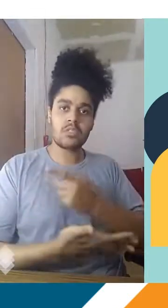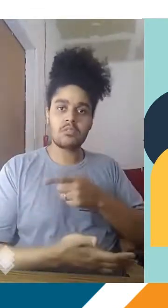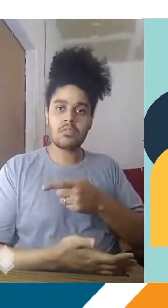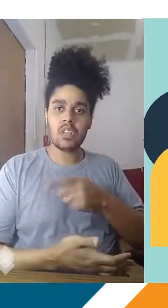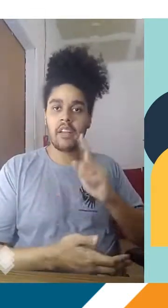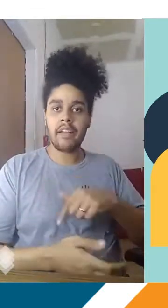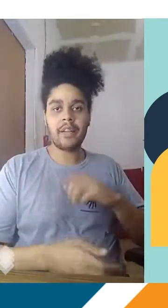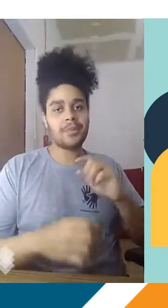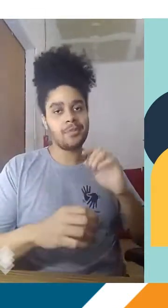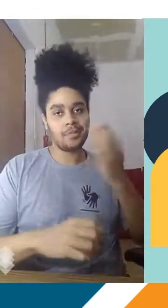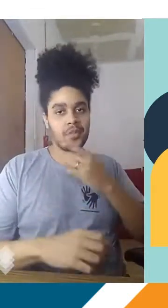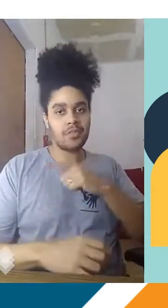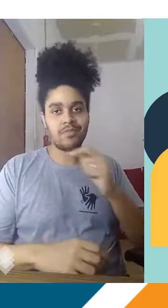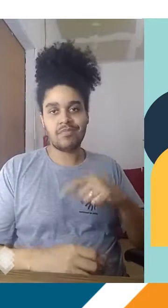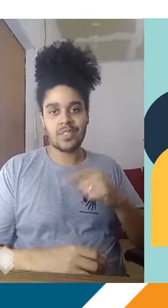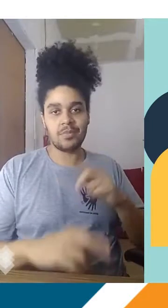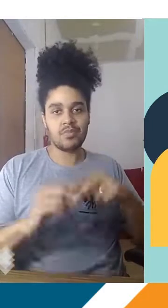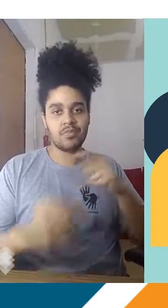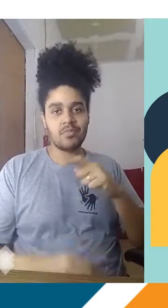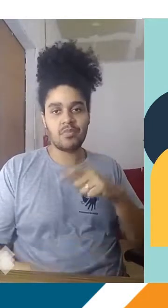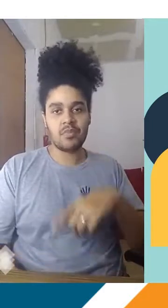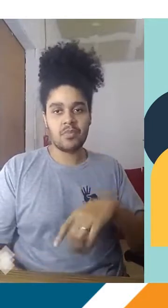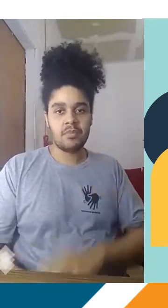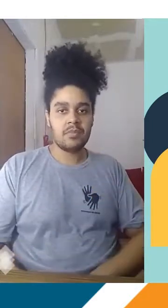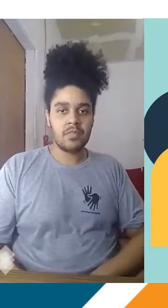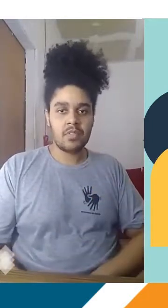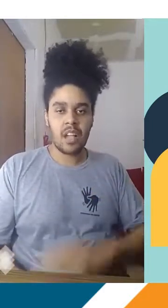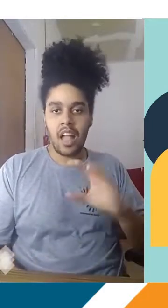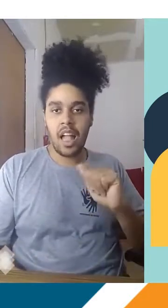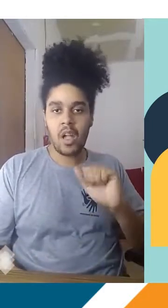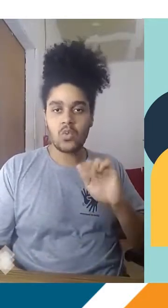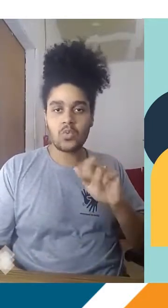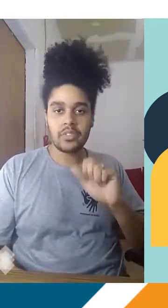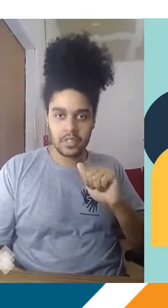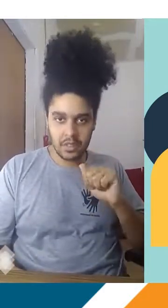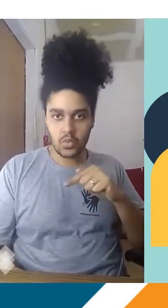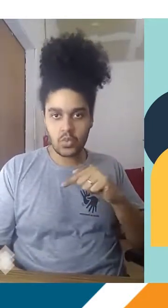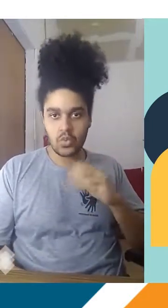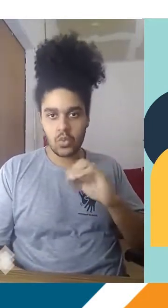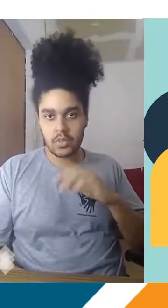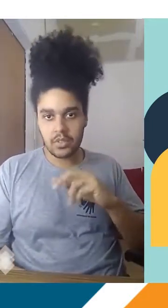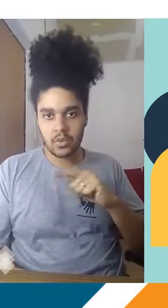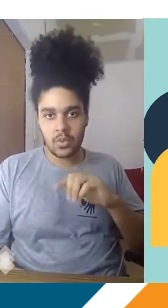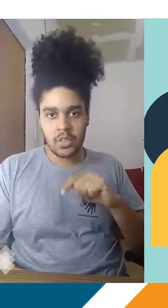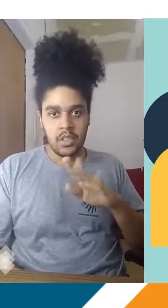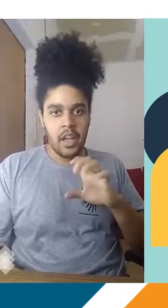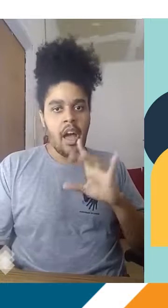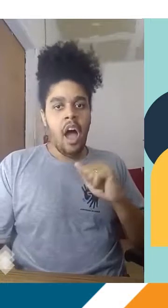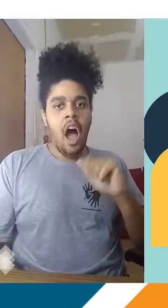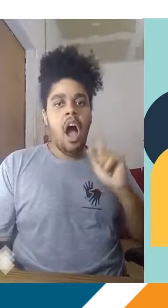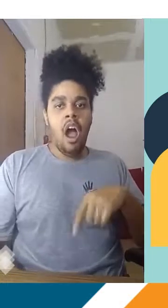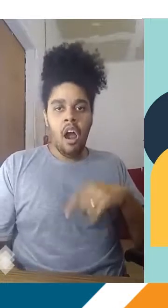consequência disso? A consequência disso é justamente o que prova essa questão. Eu fechei esse parágrafo em uma relação causa e consequência do meu tópico